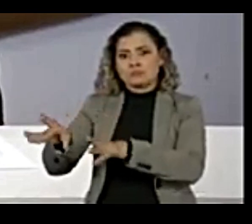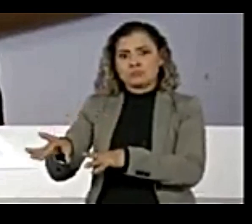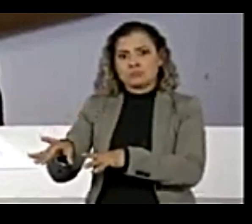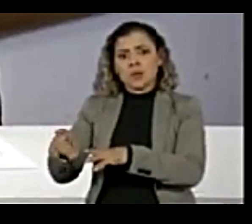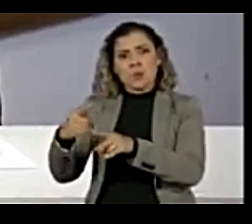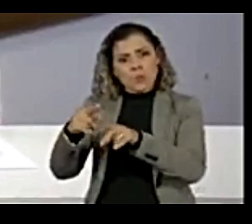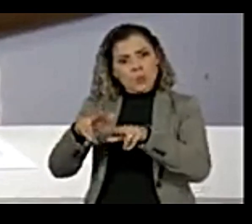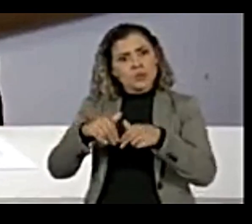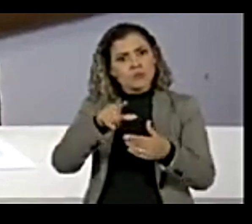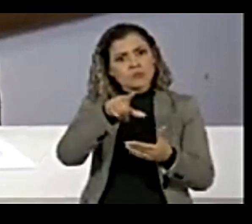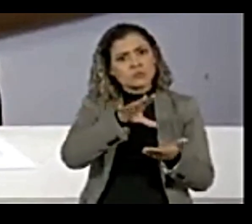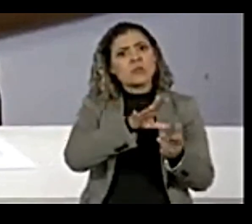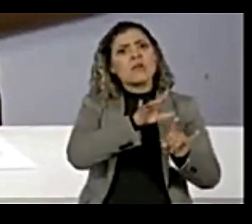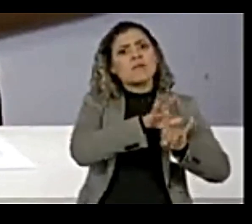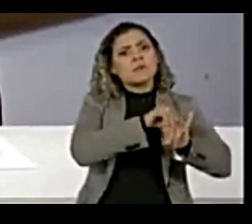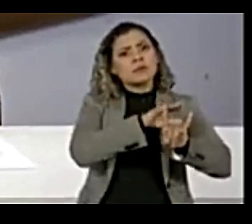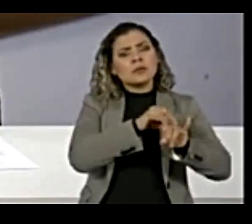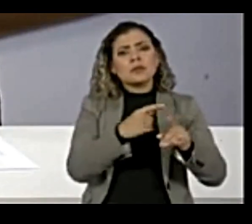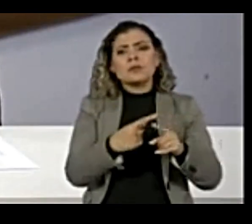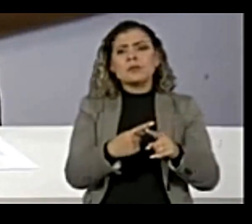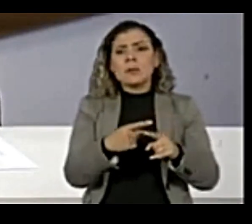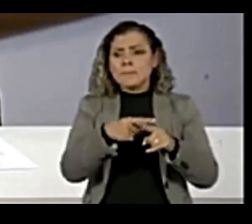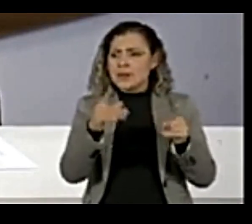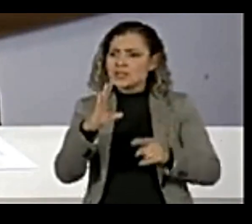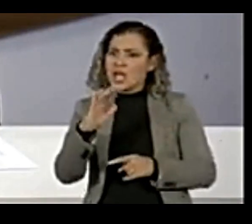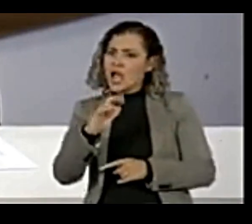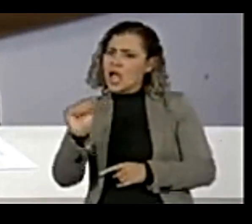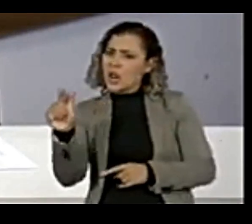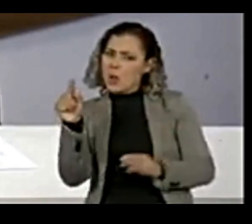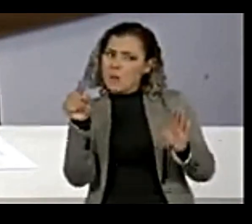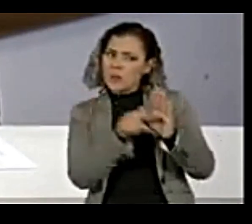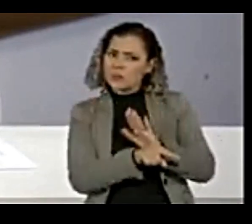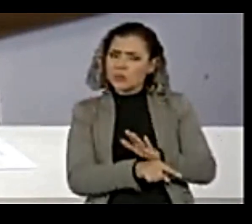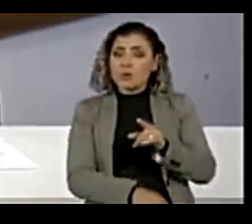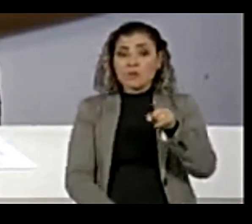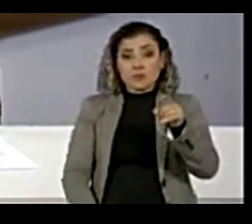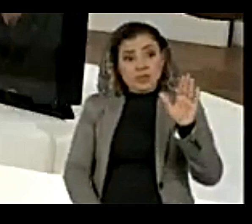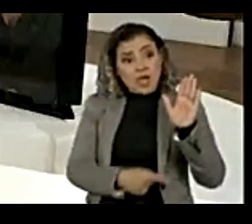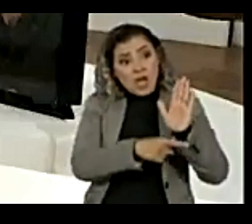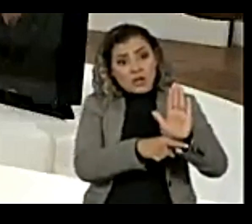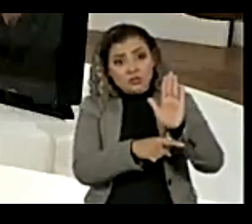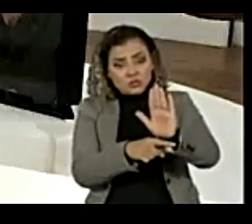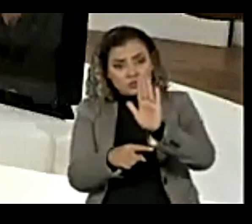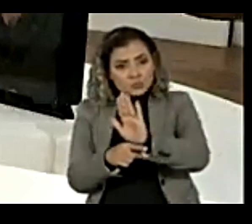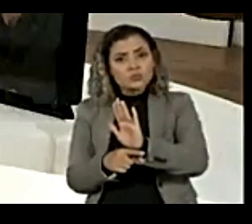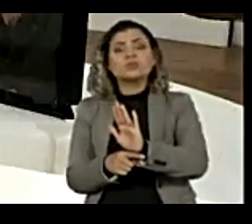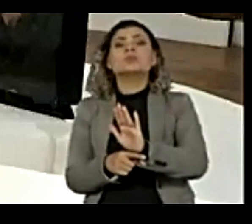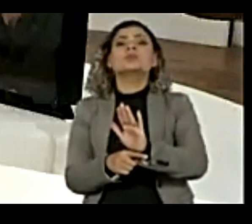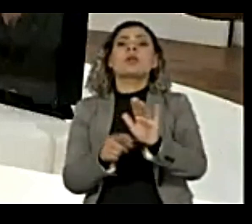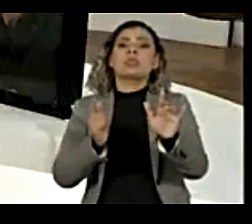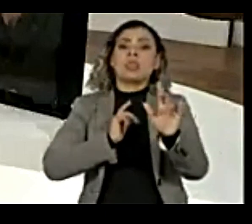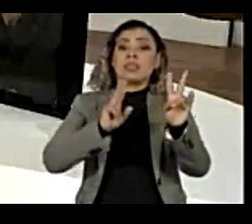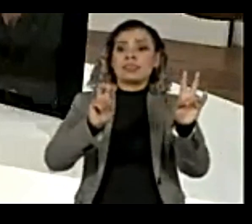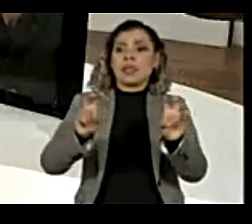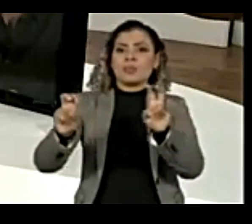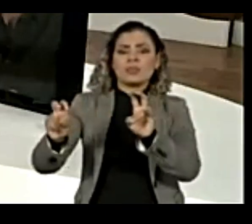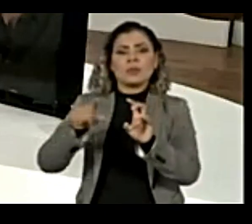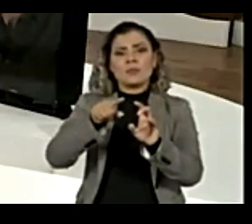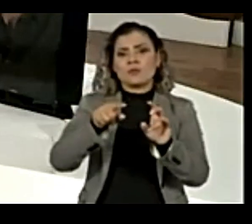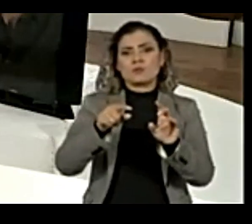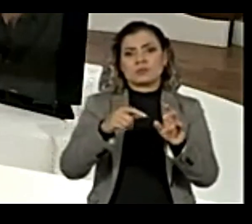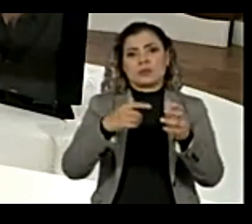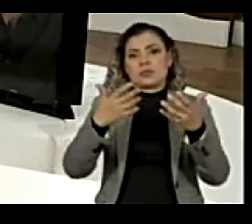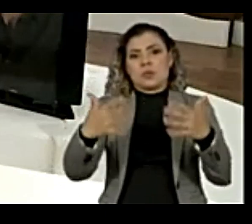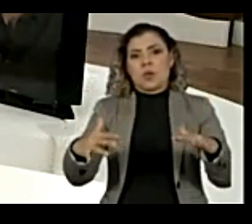disso. Mas numa pergunta da Carol, você falou que quando você ajuda alguém ou tem alguma causa envolvida, você não gosta